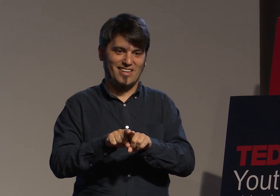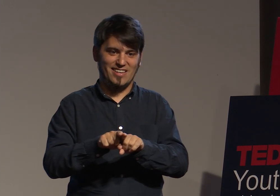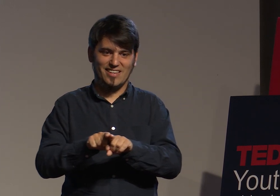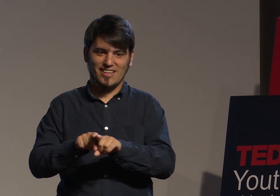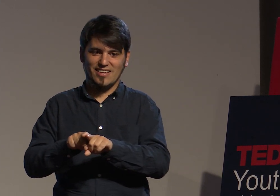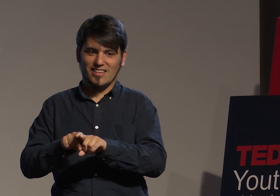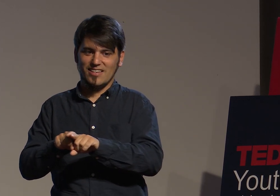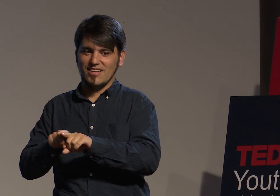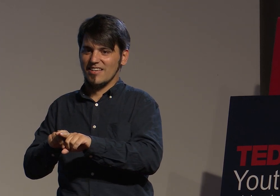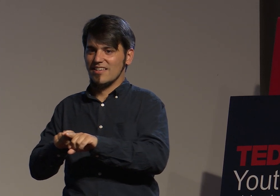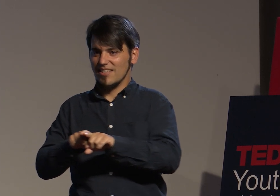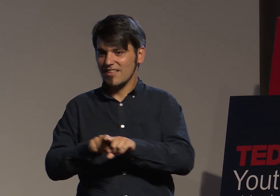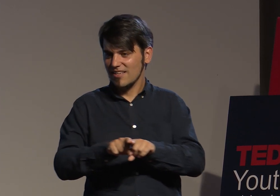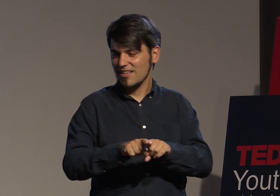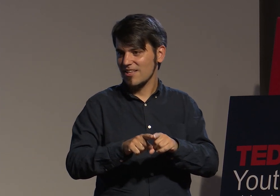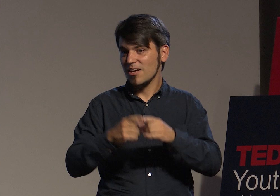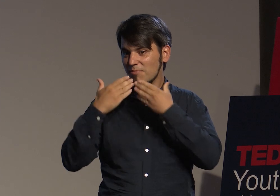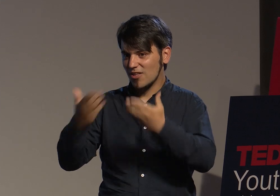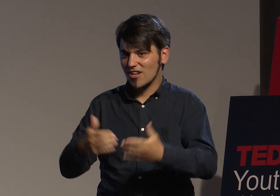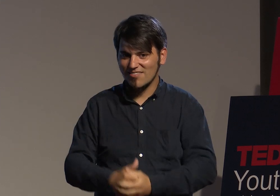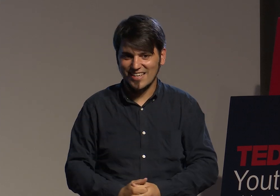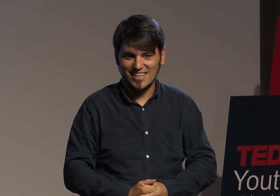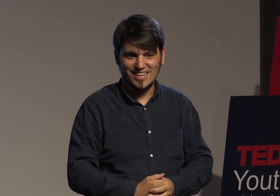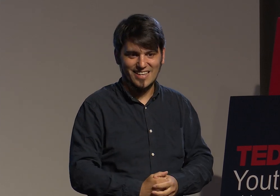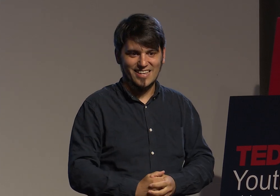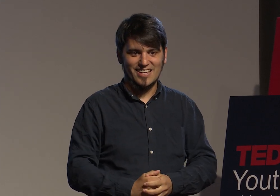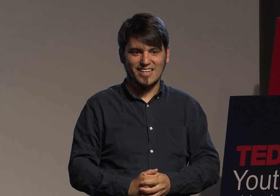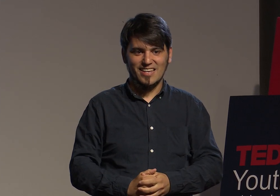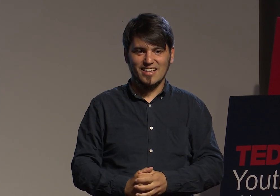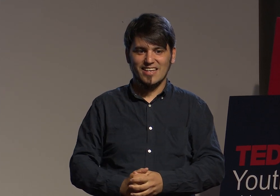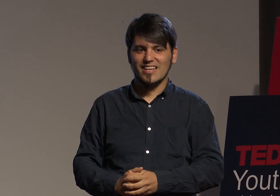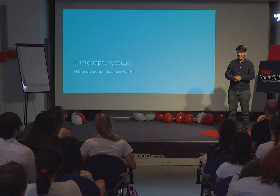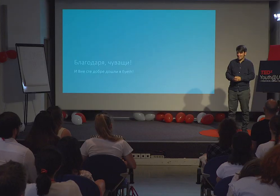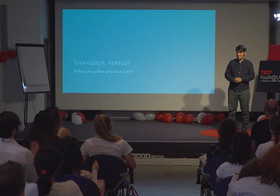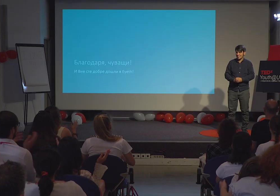това вие също се опитайте да го направите, за да бъдем равнопоставени. Благодаря ви.